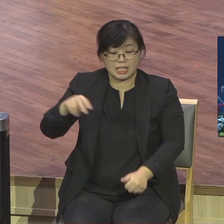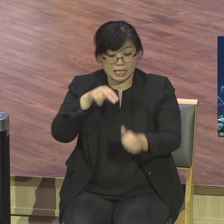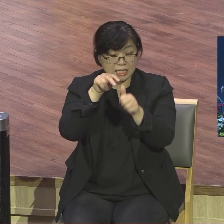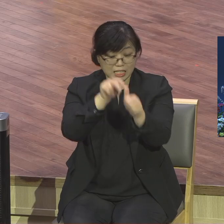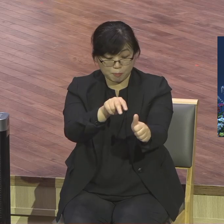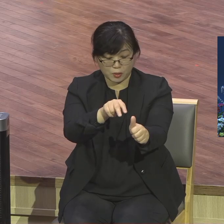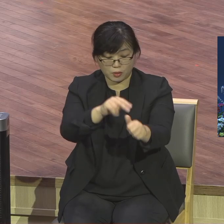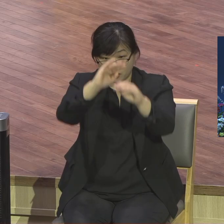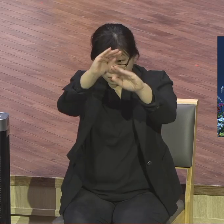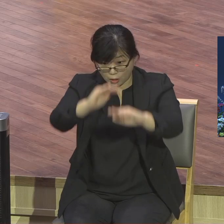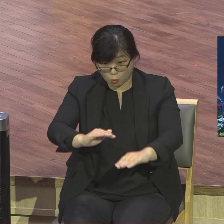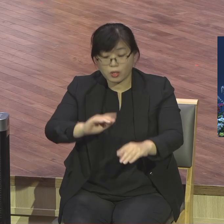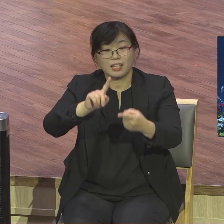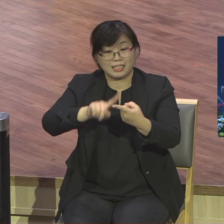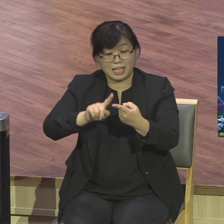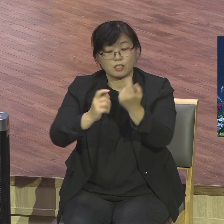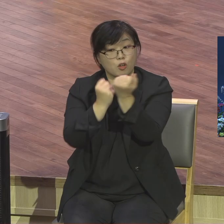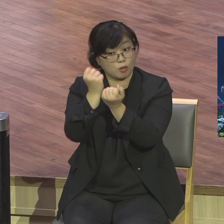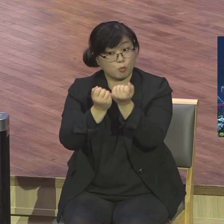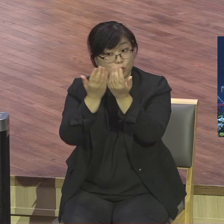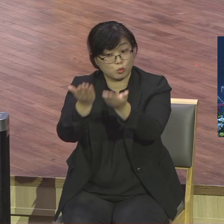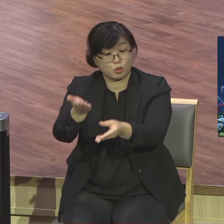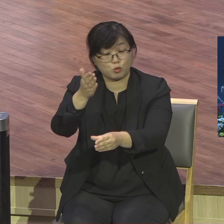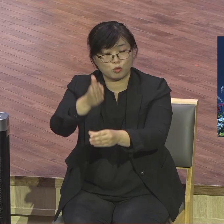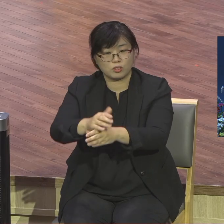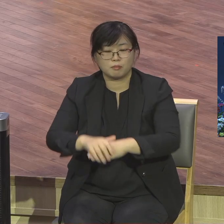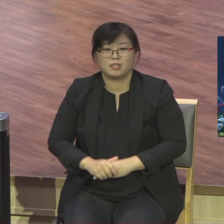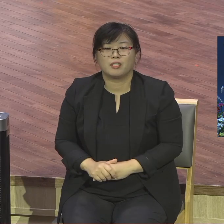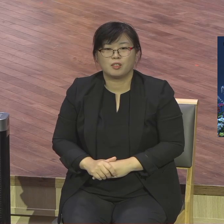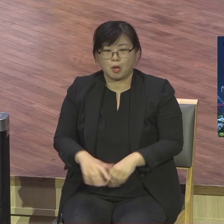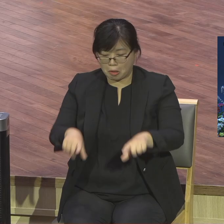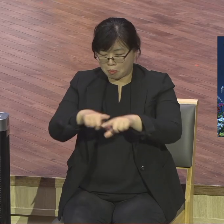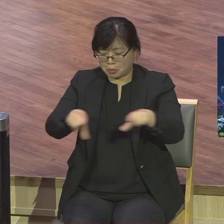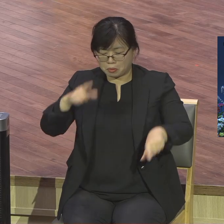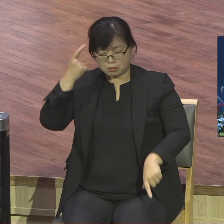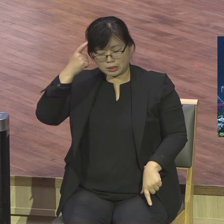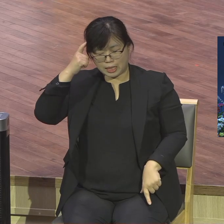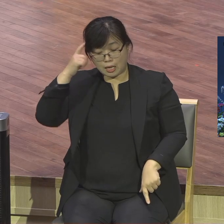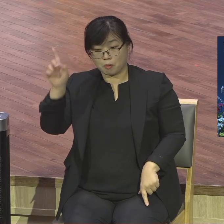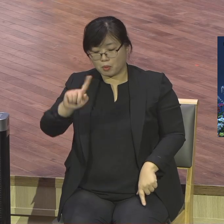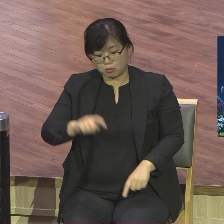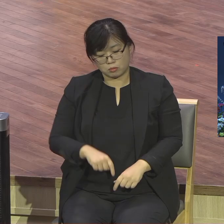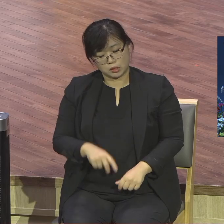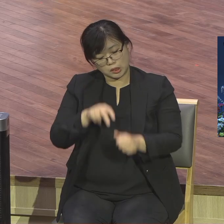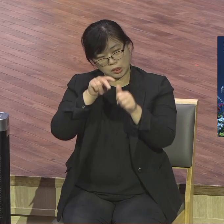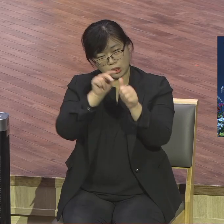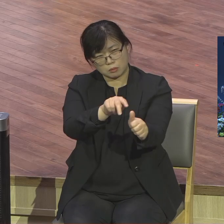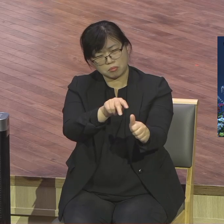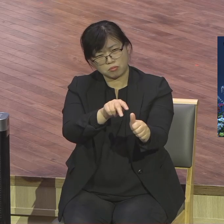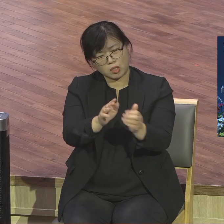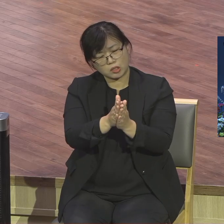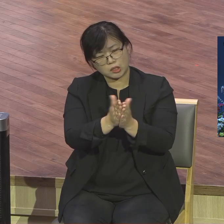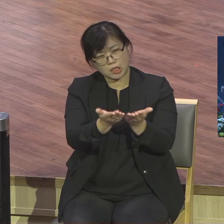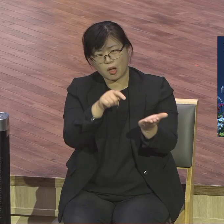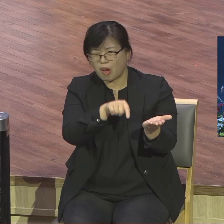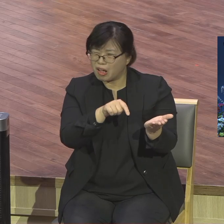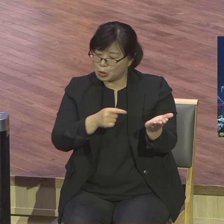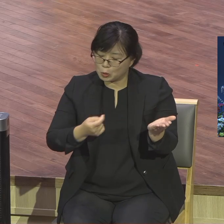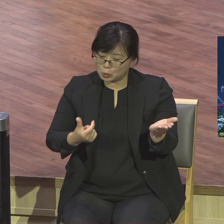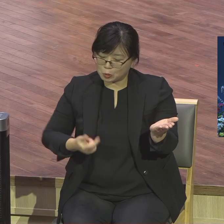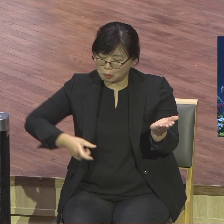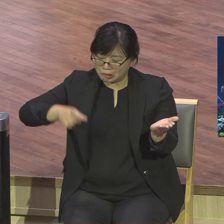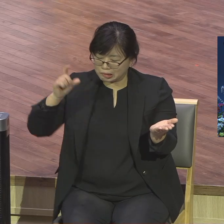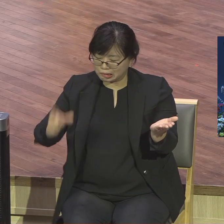일반적으로 가지고 있는 선입견, 편견이 뭐냐? 딱딱하다 그렇게 생각합니다.